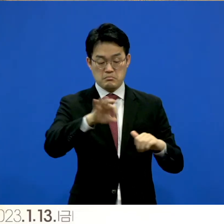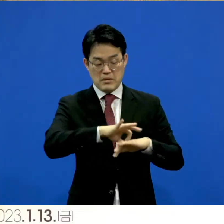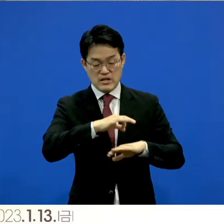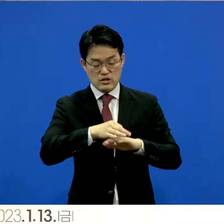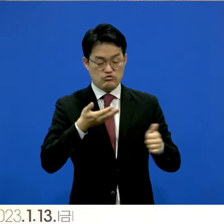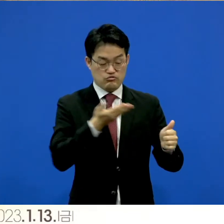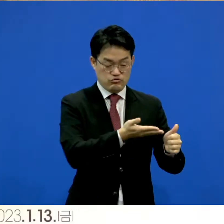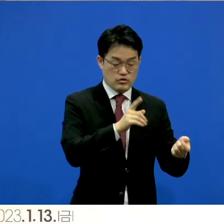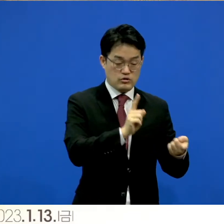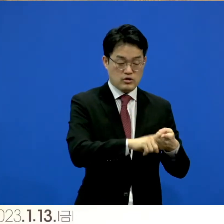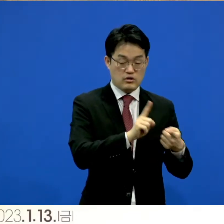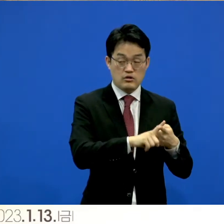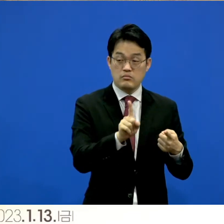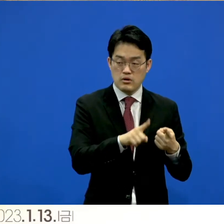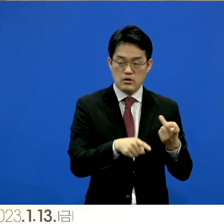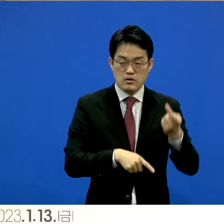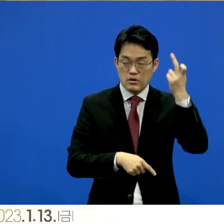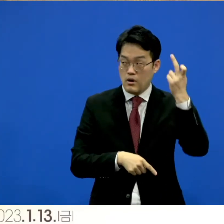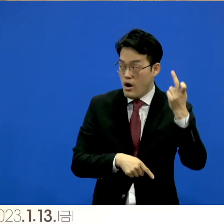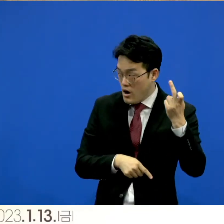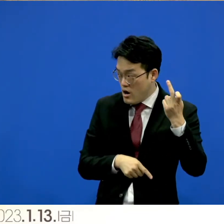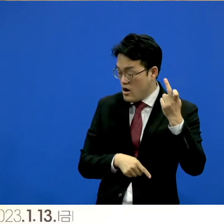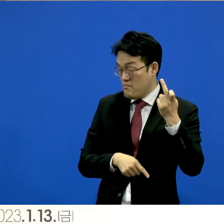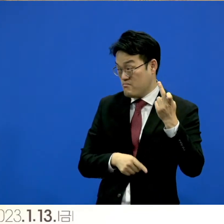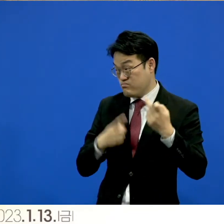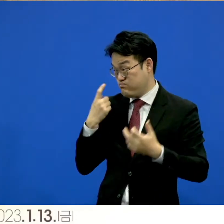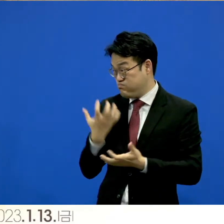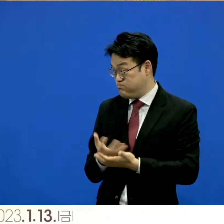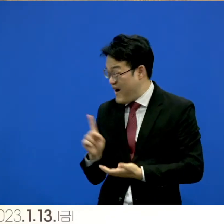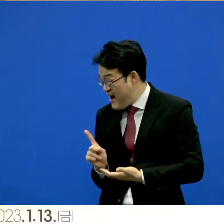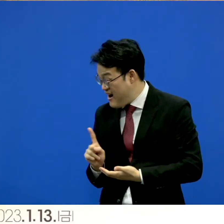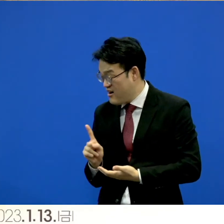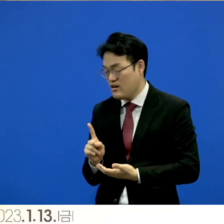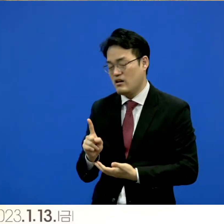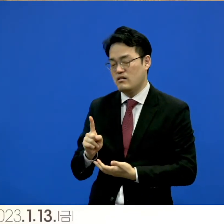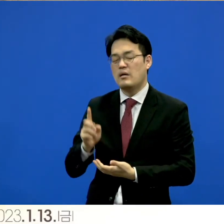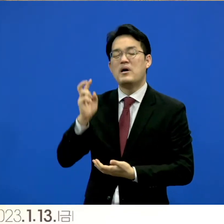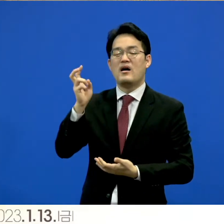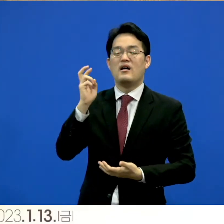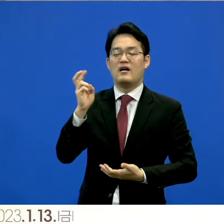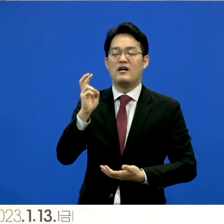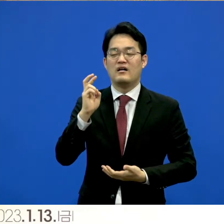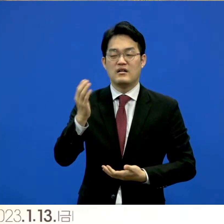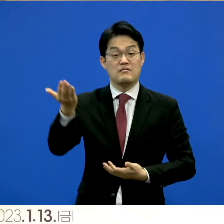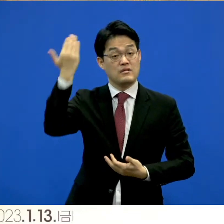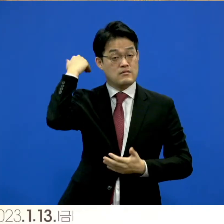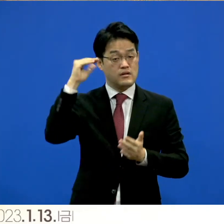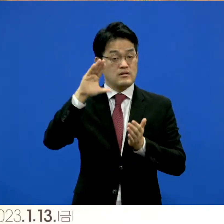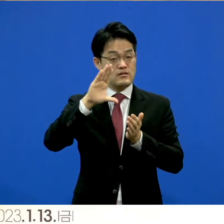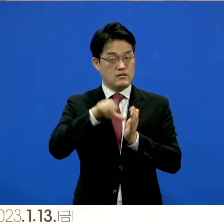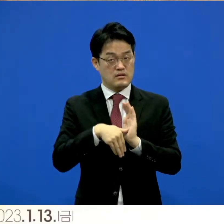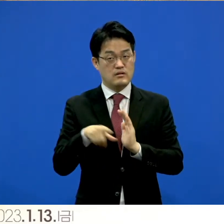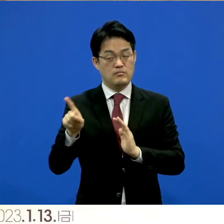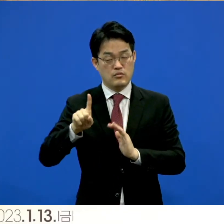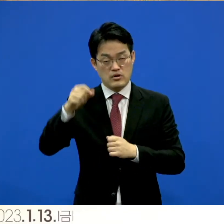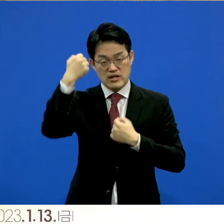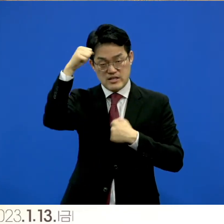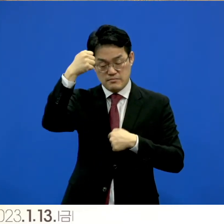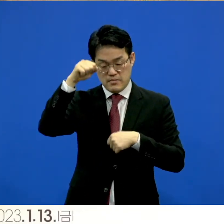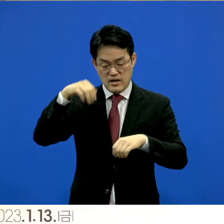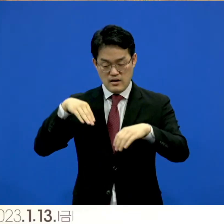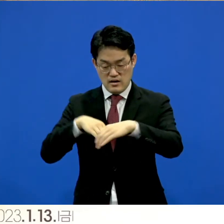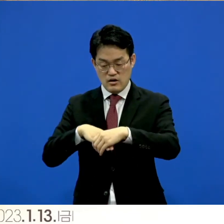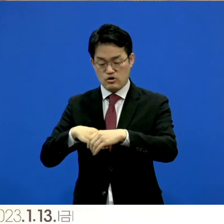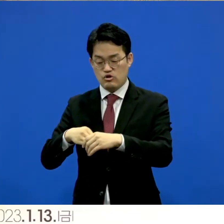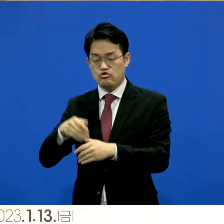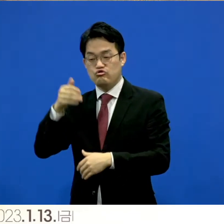신을 신겨준 것은 종이 아니라 아들로 되어보인 것입니다. 고대 사회는 신분이 엄격하게 구별되어 있습니다. 주인과 노예가 뭐가